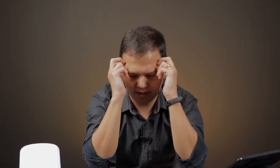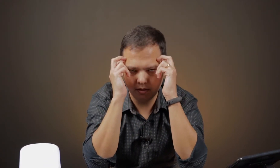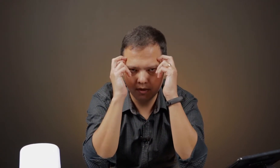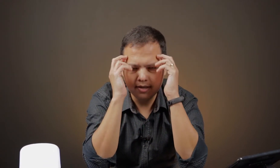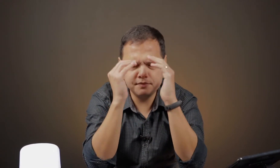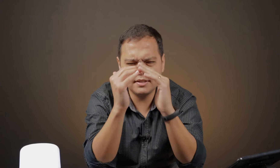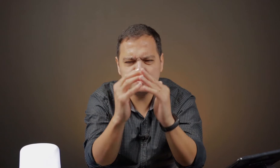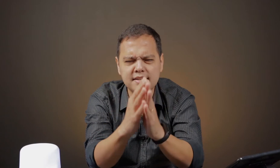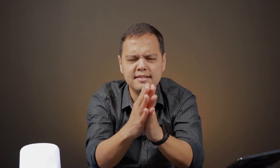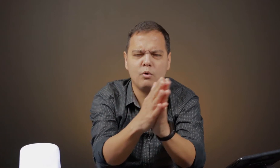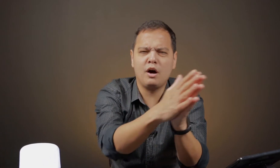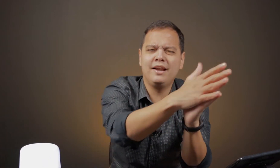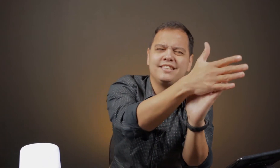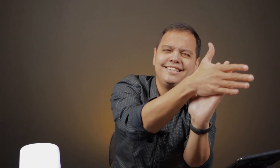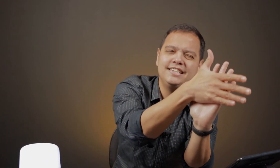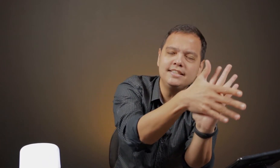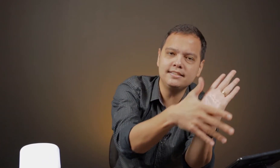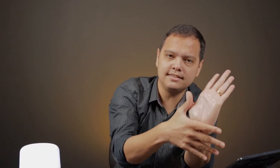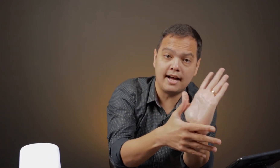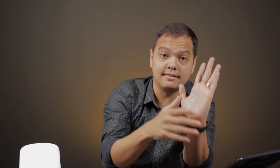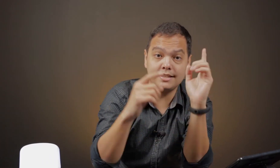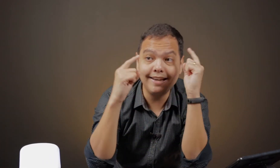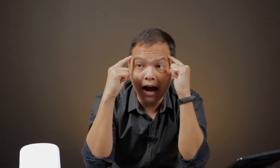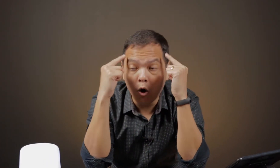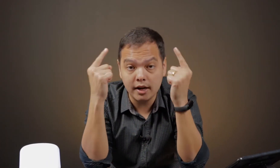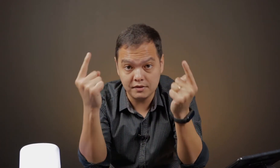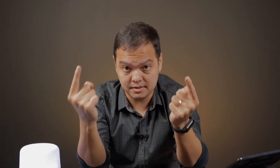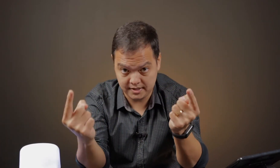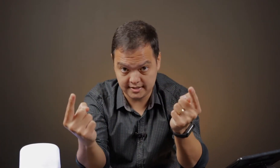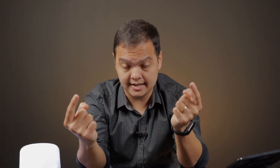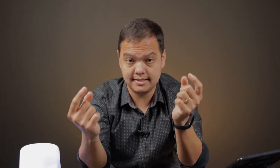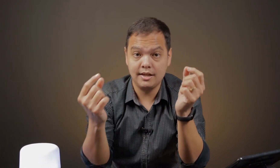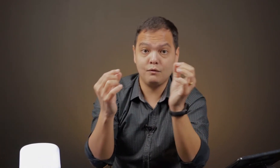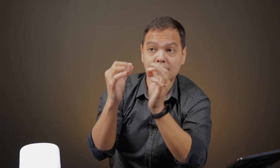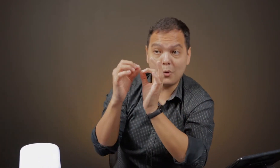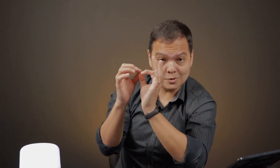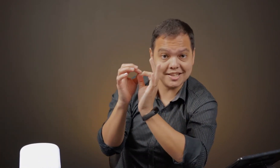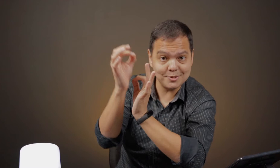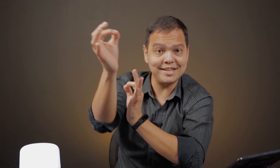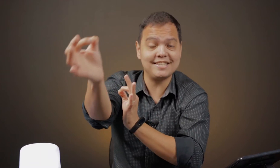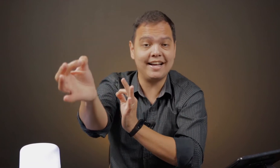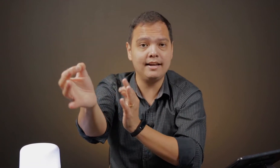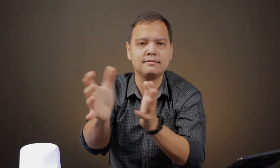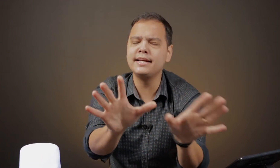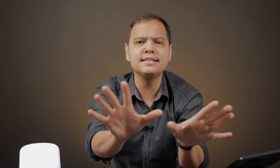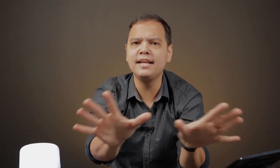perfeita, se você conseguisse decorar uma lista gigante de sinais e na hora que você precisasse, você conseguisse utilizar eles, esse seria o